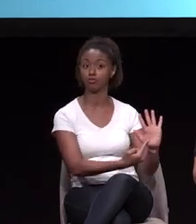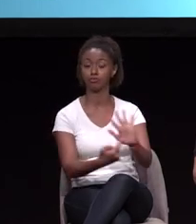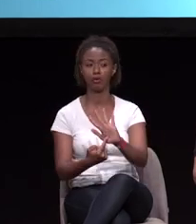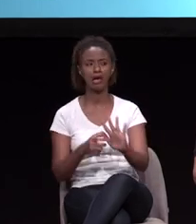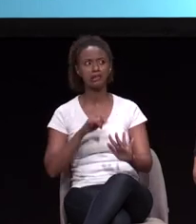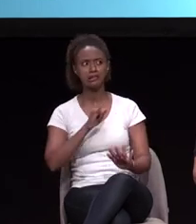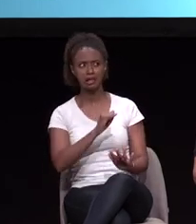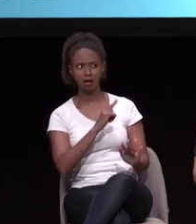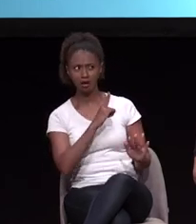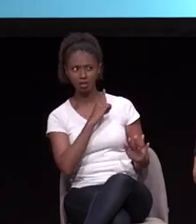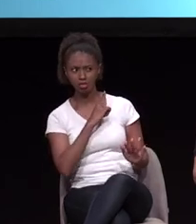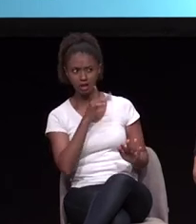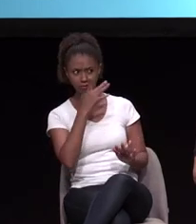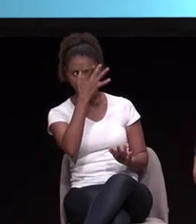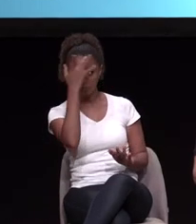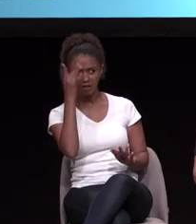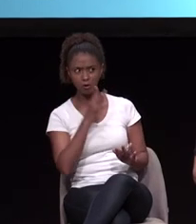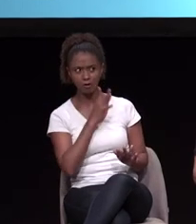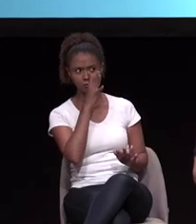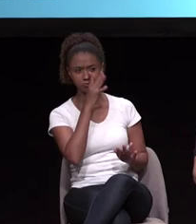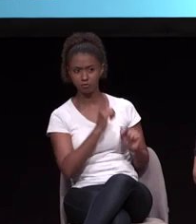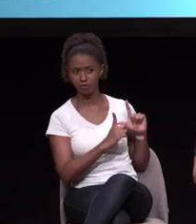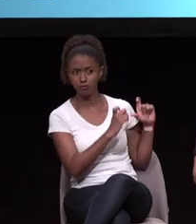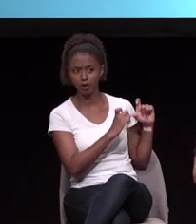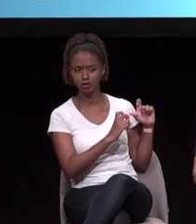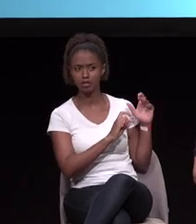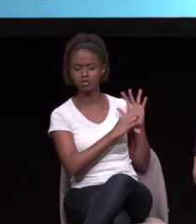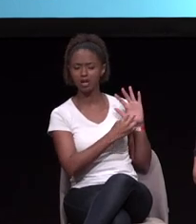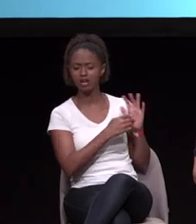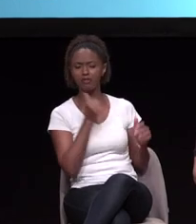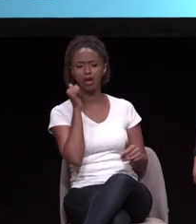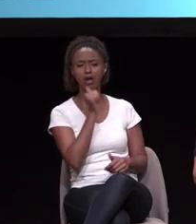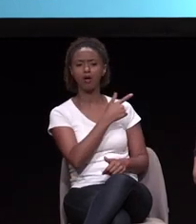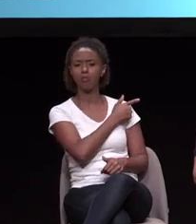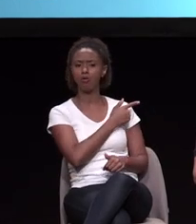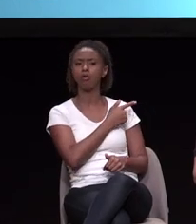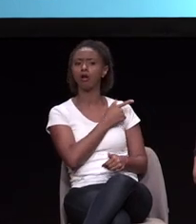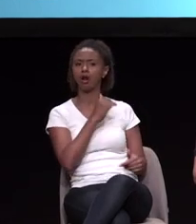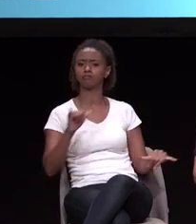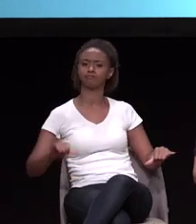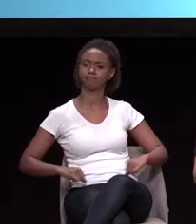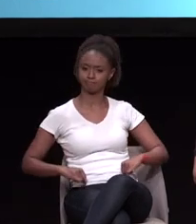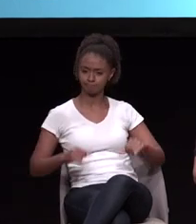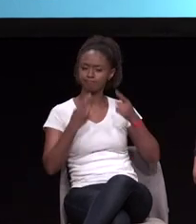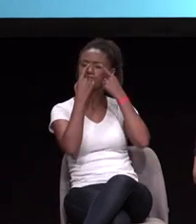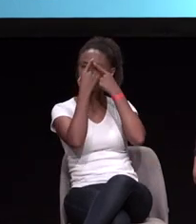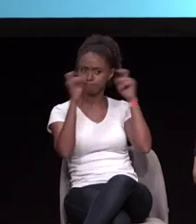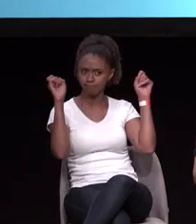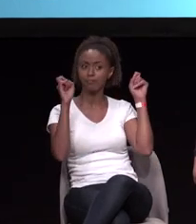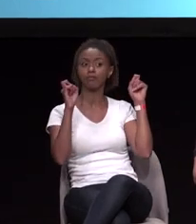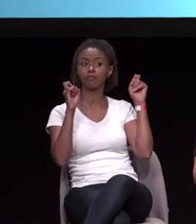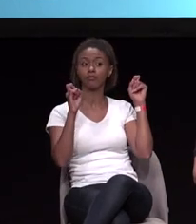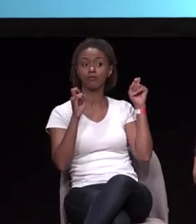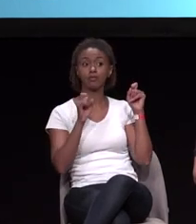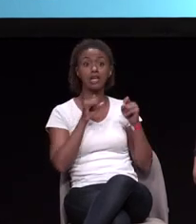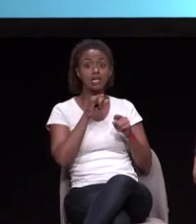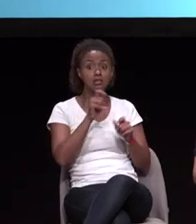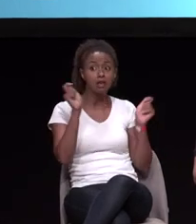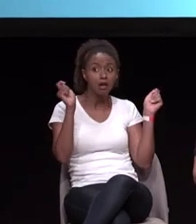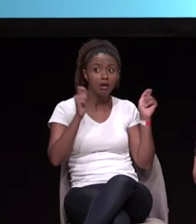tirada época foi violentada por que ela pudesse ser mostrada nesse nesse contexto